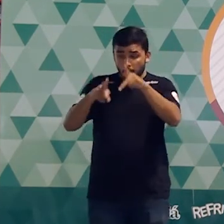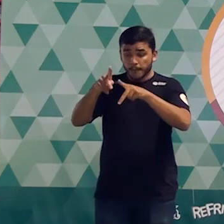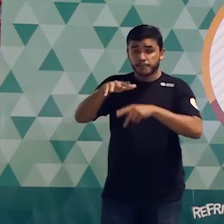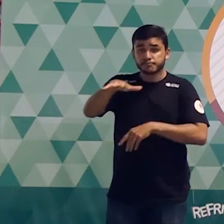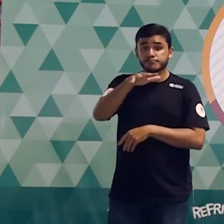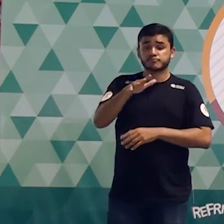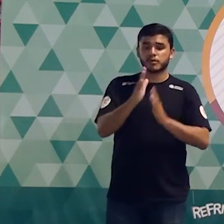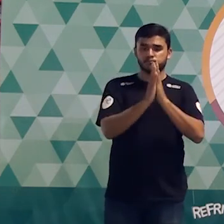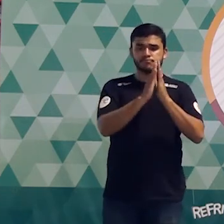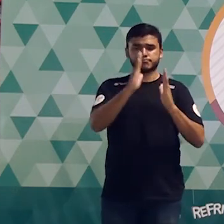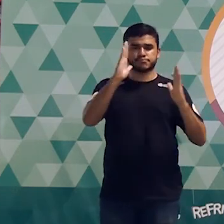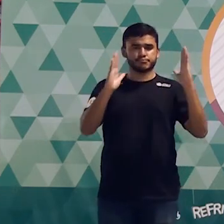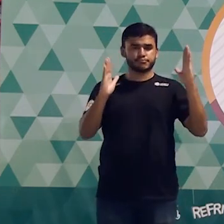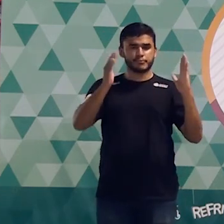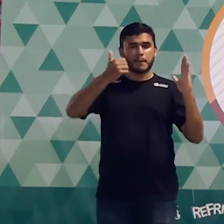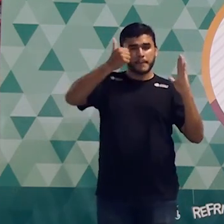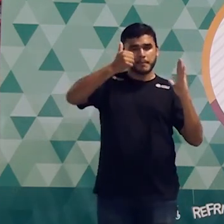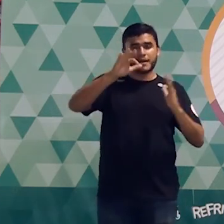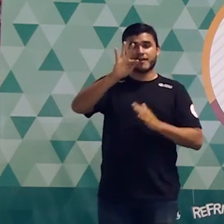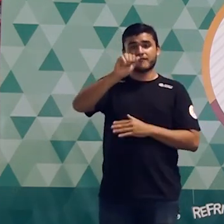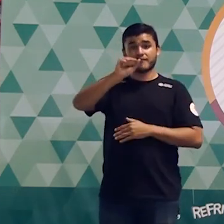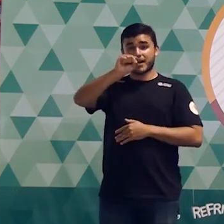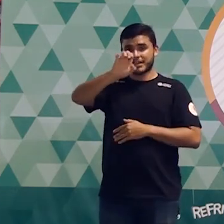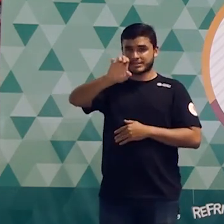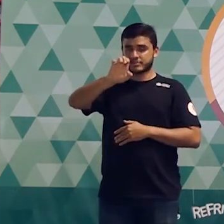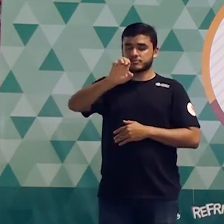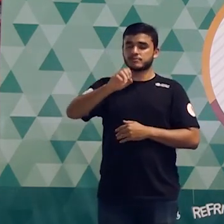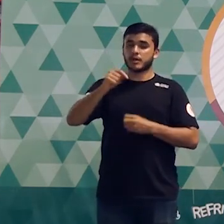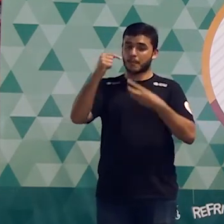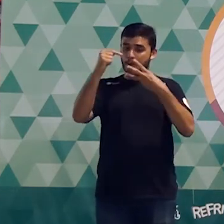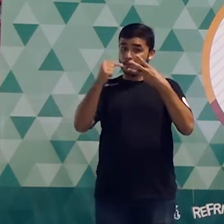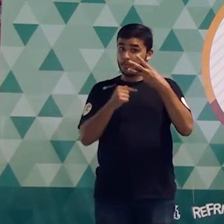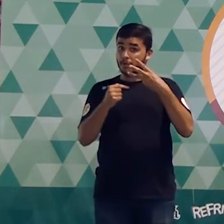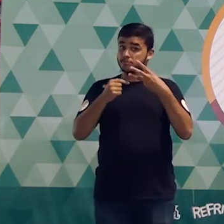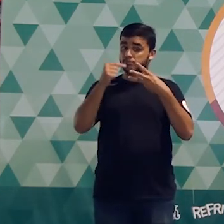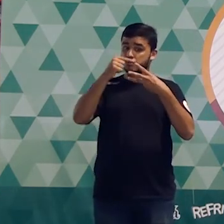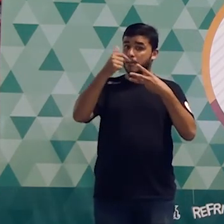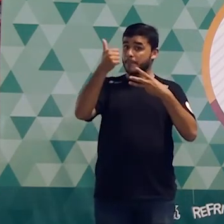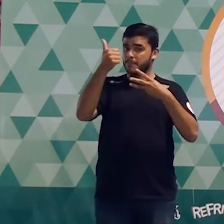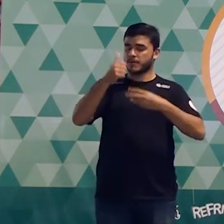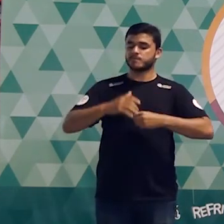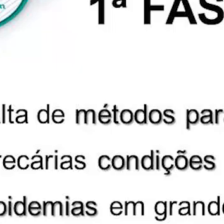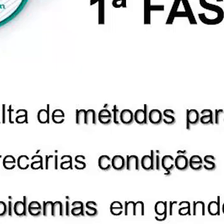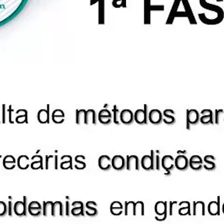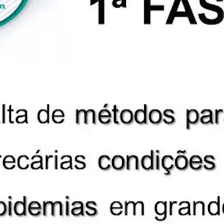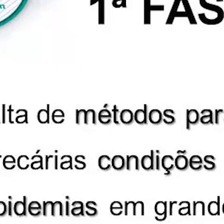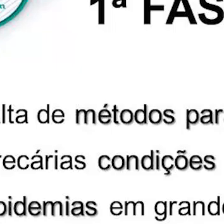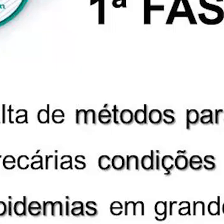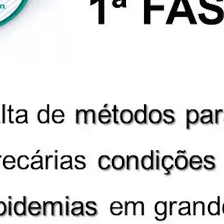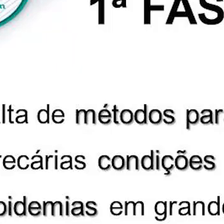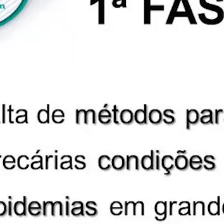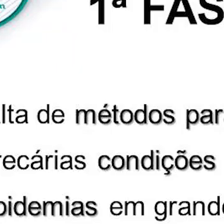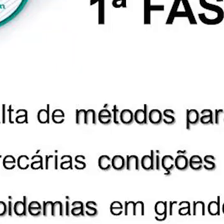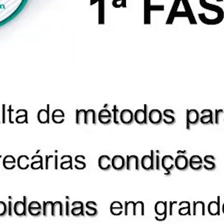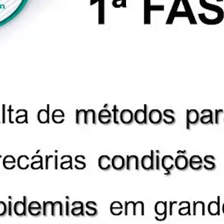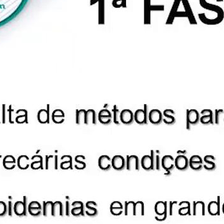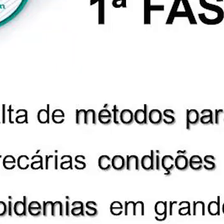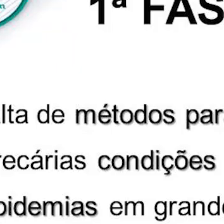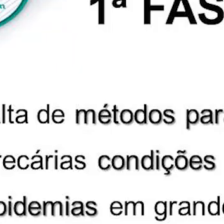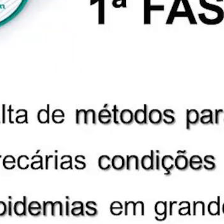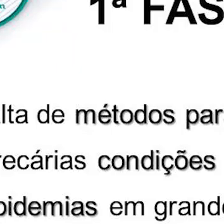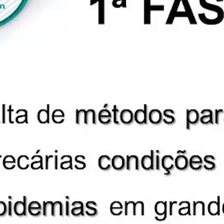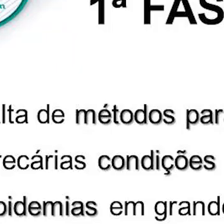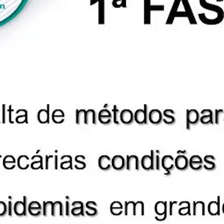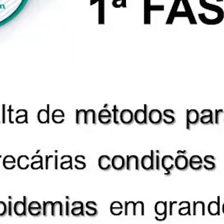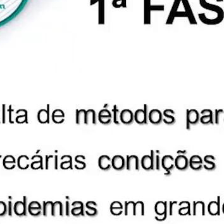por 3 fases. Então eu vou falar a primeira para a gente começar. A primeira fase é a fase do crescimento lento. Essa fase vai desde